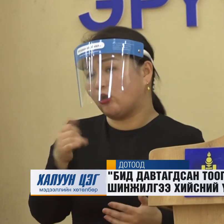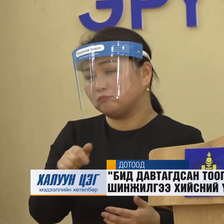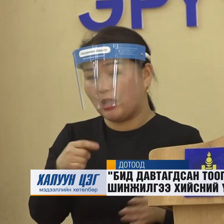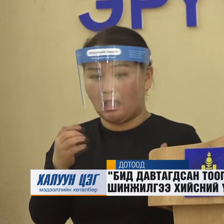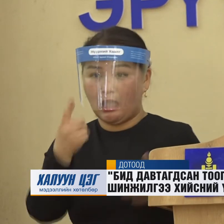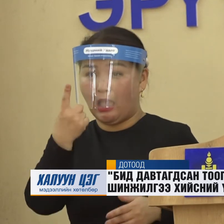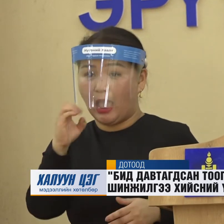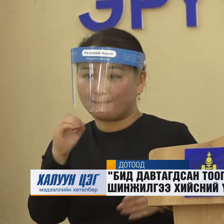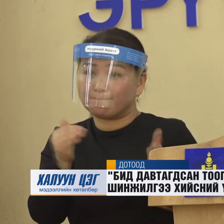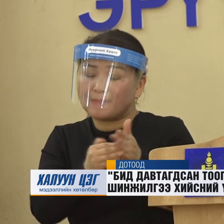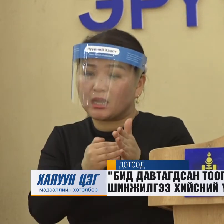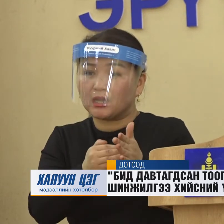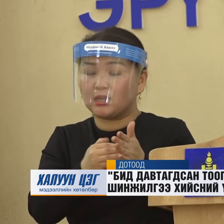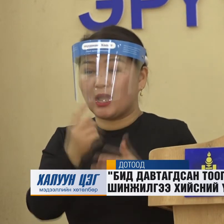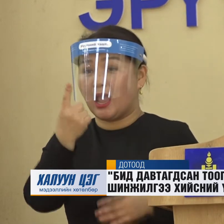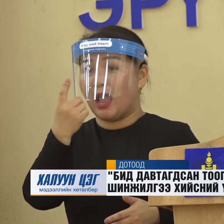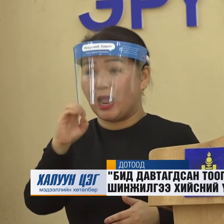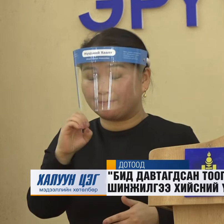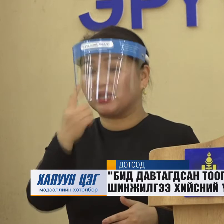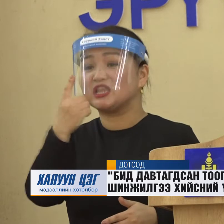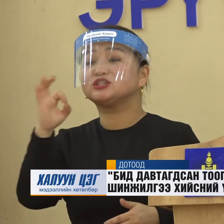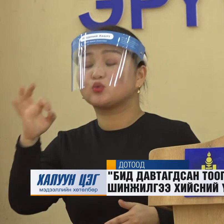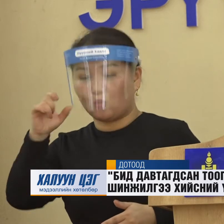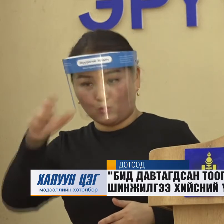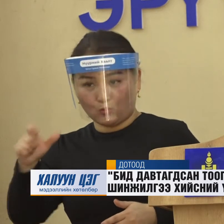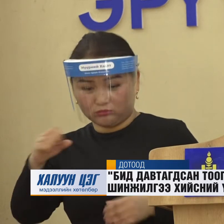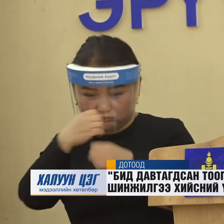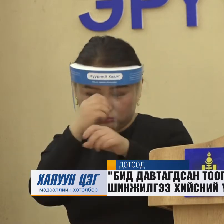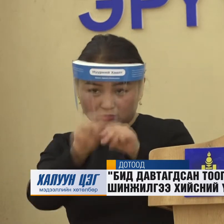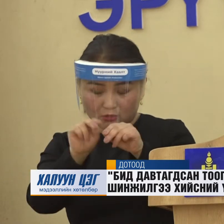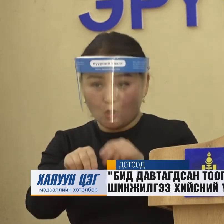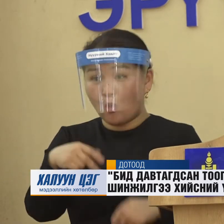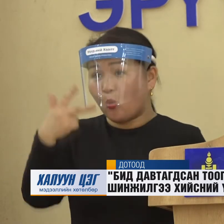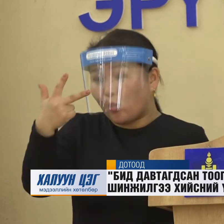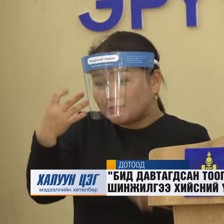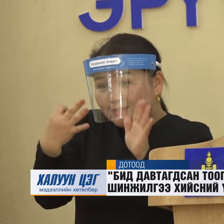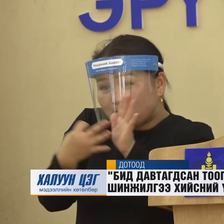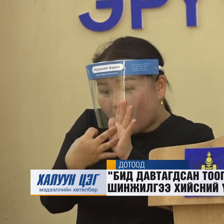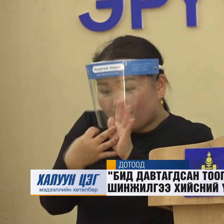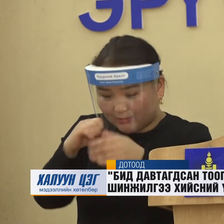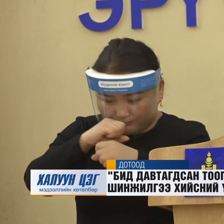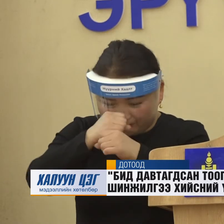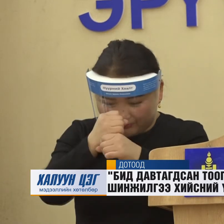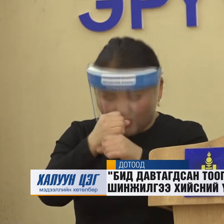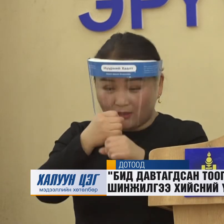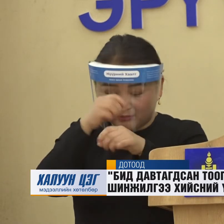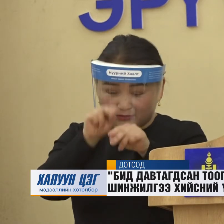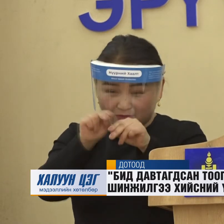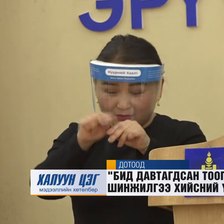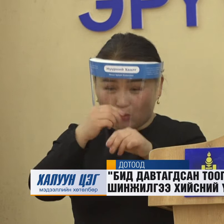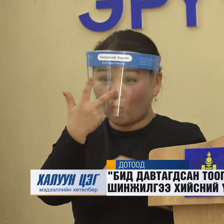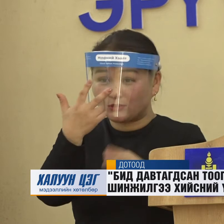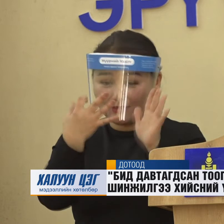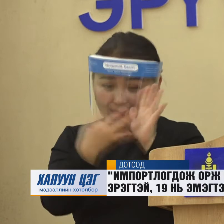10100 гаруй шинжилгээ хийгээд ёстой чухам өвснөөс нөгөө зүү олно гэдэг шиг 38 батлагдсан тохиолдлыг бид олж авсан. За энэ